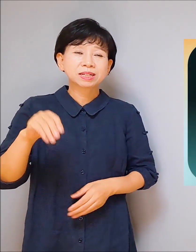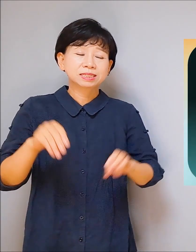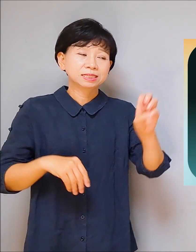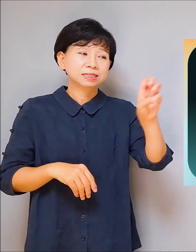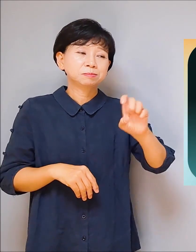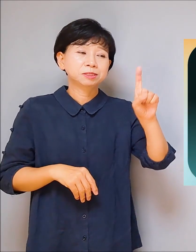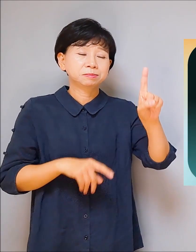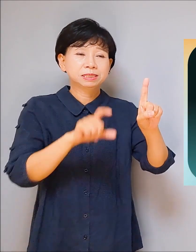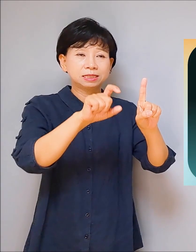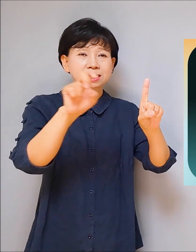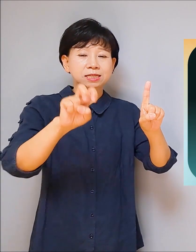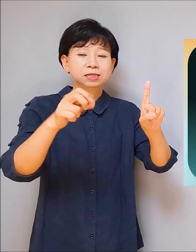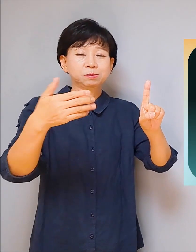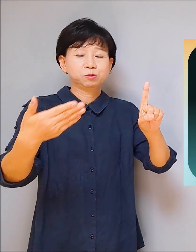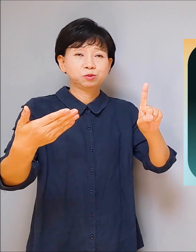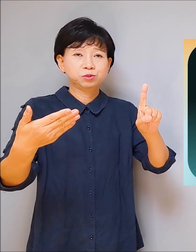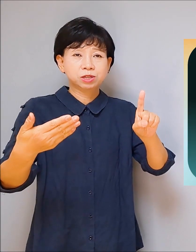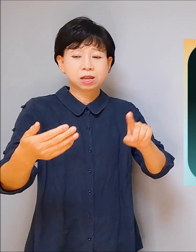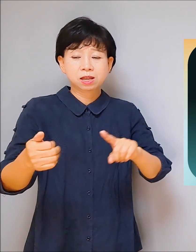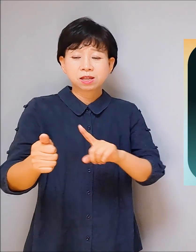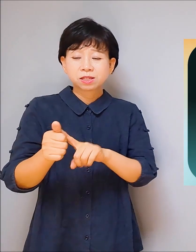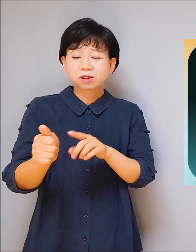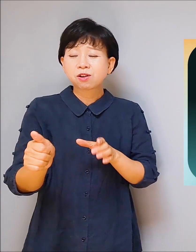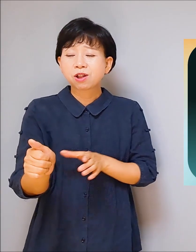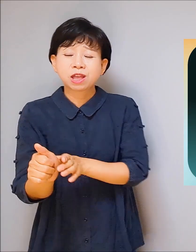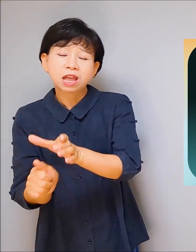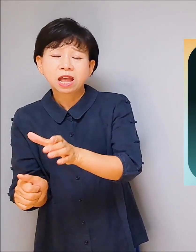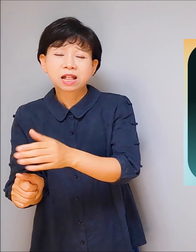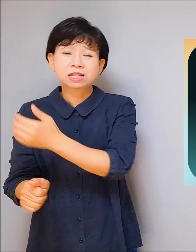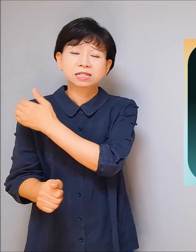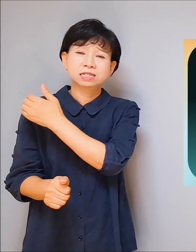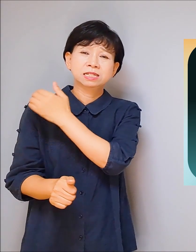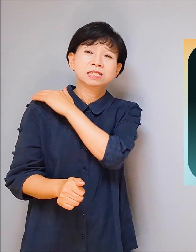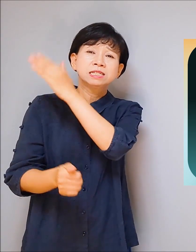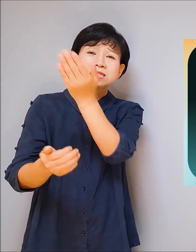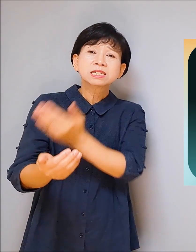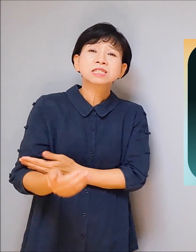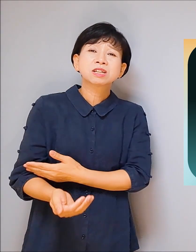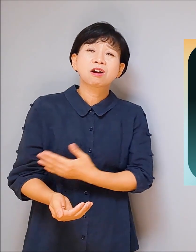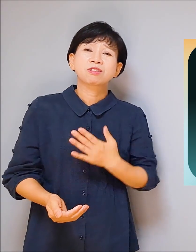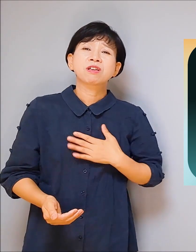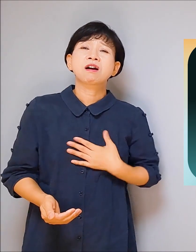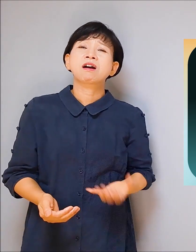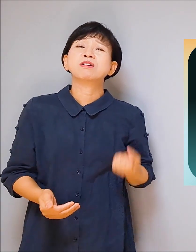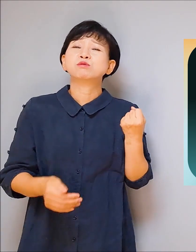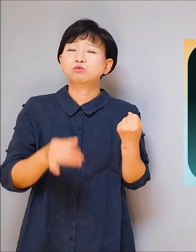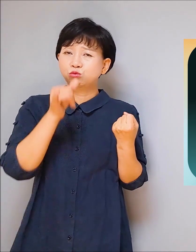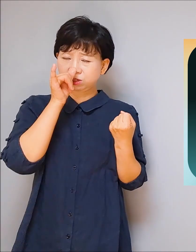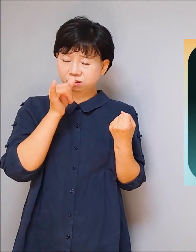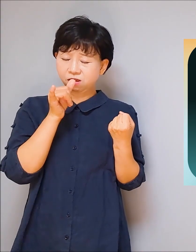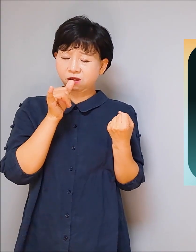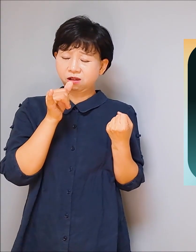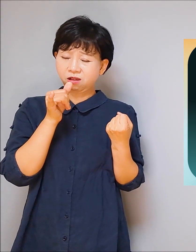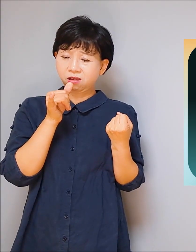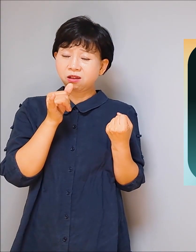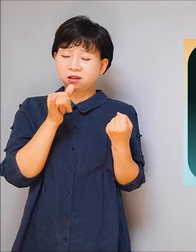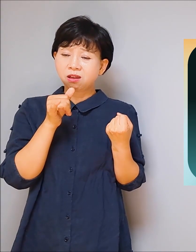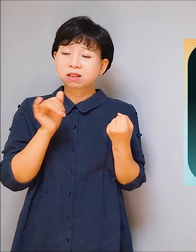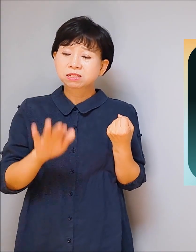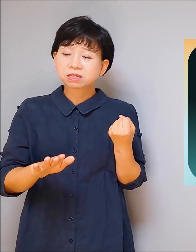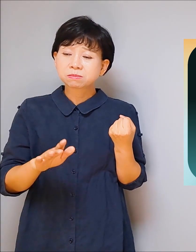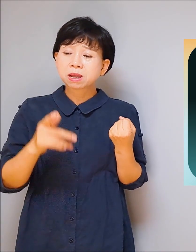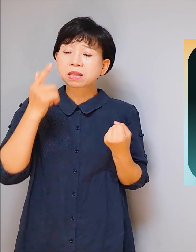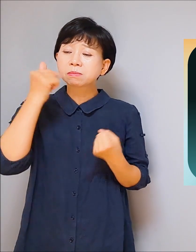말씀에 너를 해할 만한 능력이 내 손에 있으나, 라반이 하는 이야기입니다. 야곱을 만나서 너의